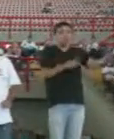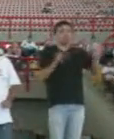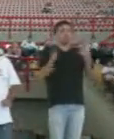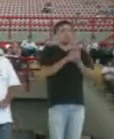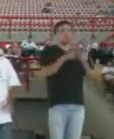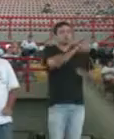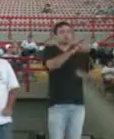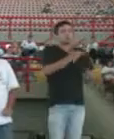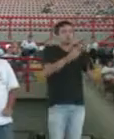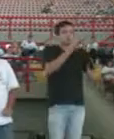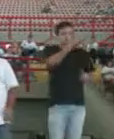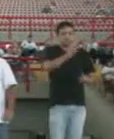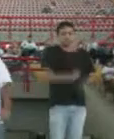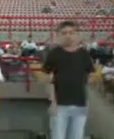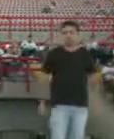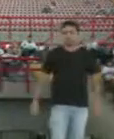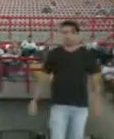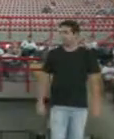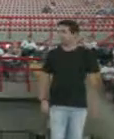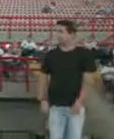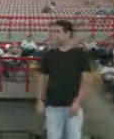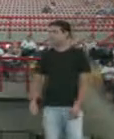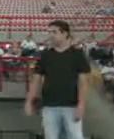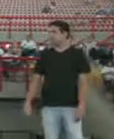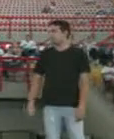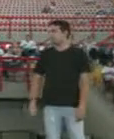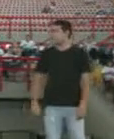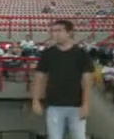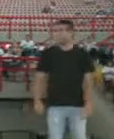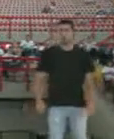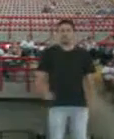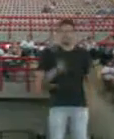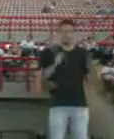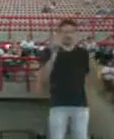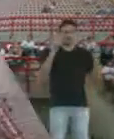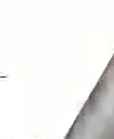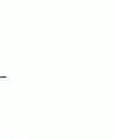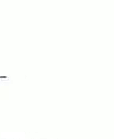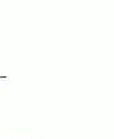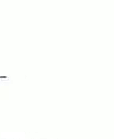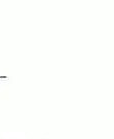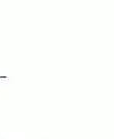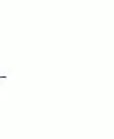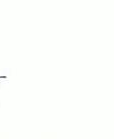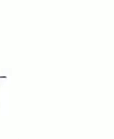sou a sua parceira, não! Tchau!